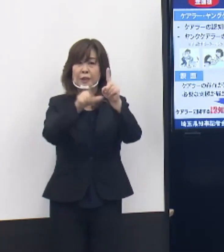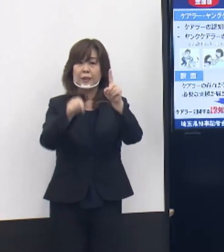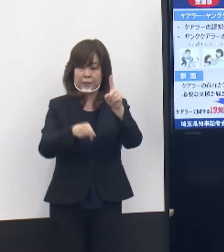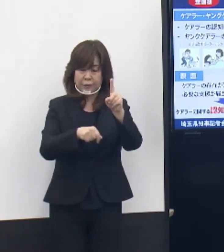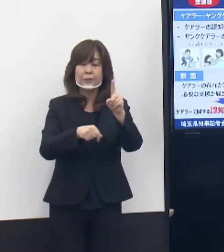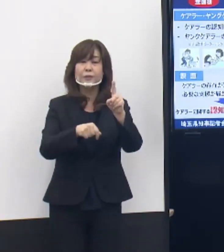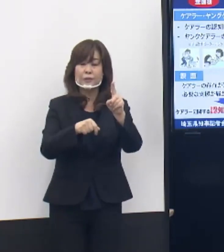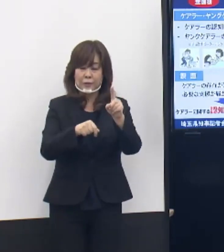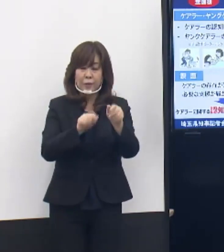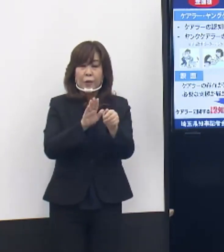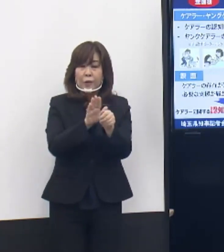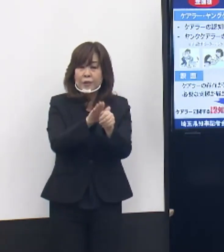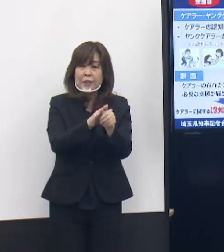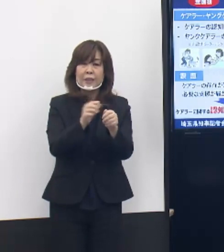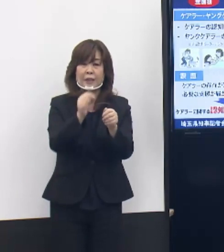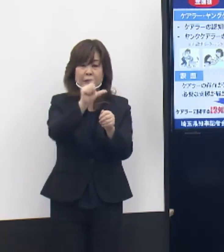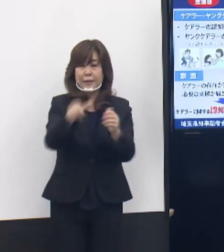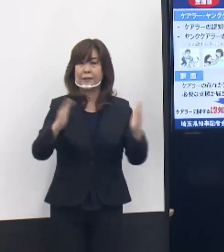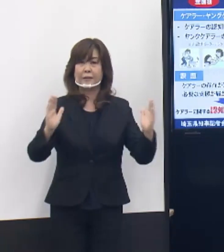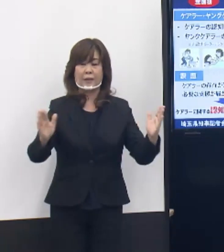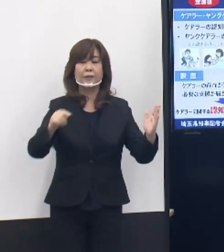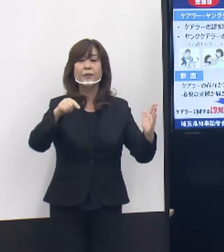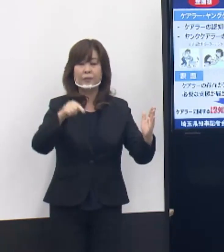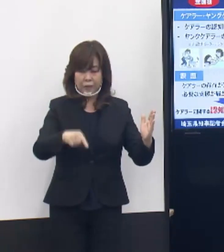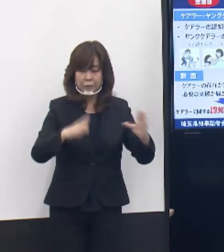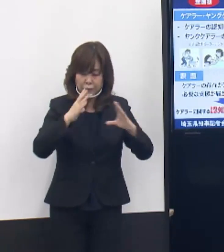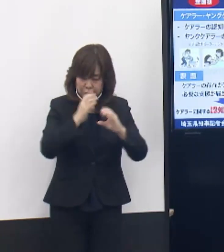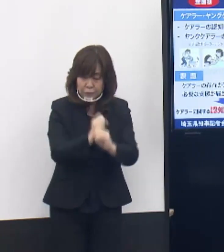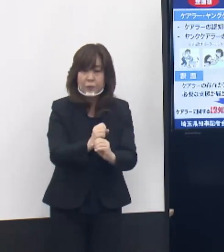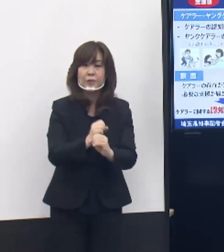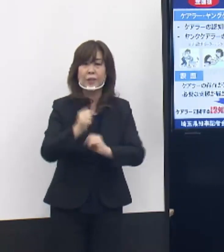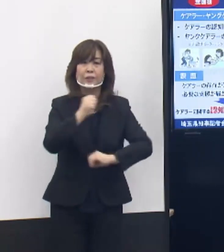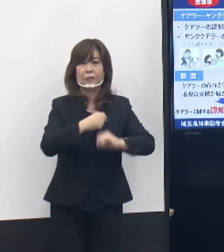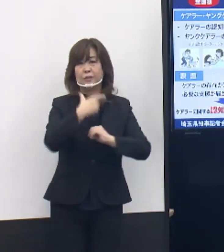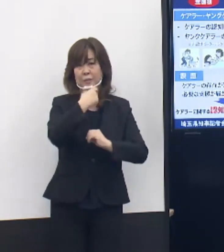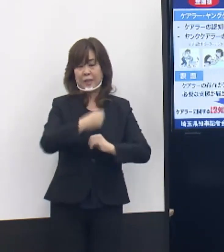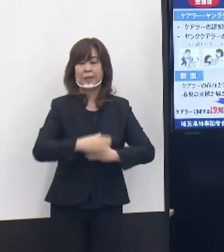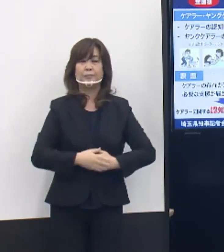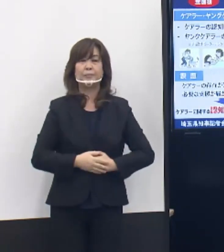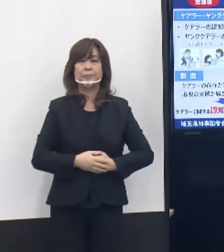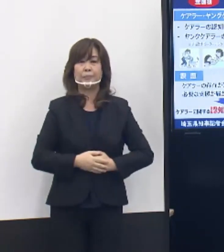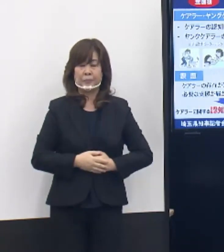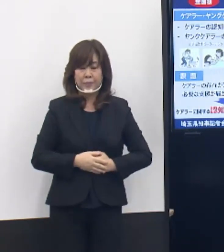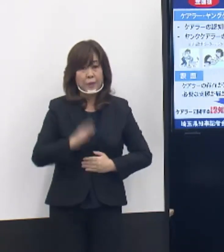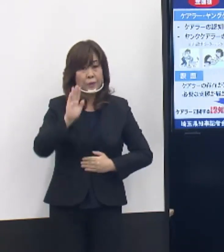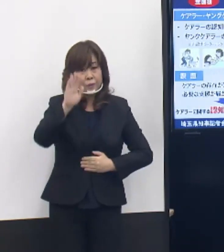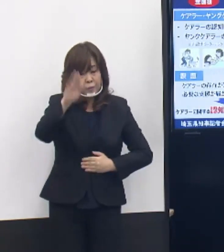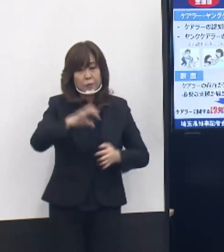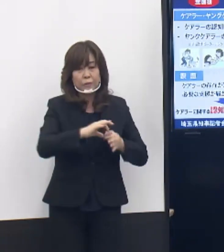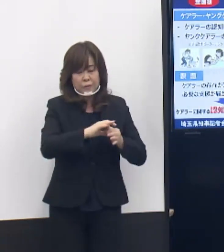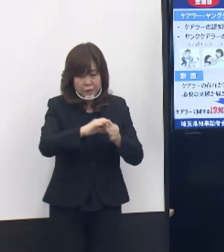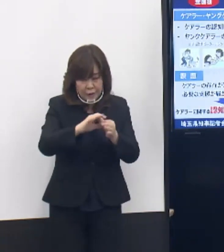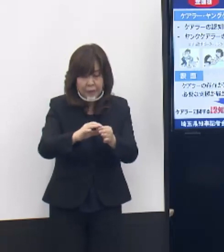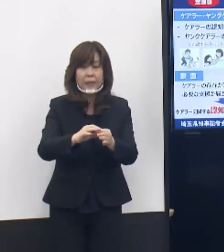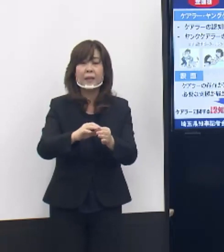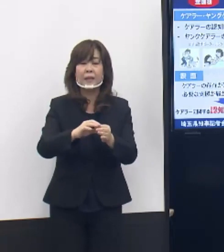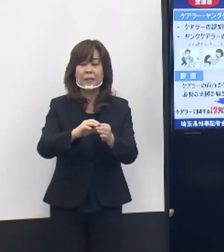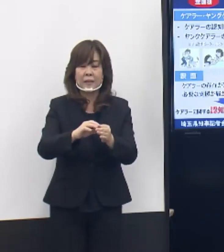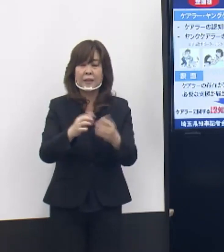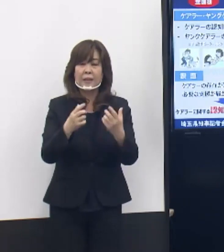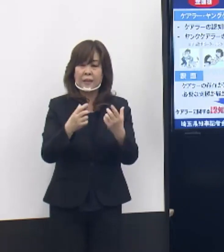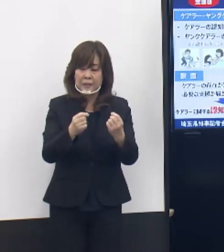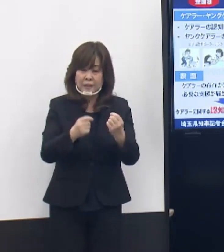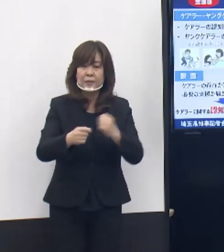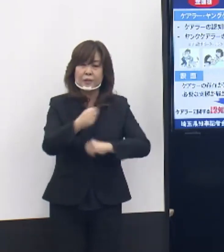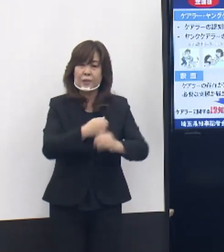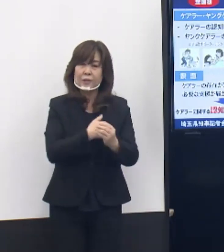上させ、その後の事業をまた毎年度ですね、しっかりと図りながら、PDCA サイクルを回させ